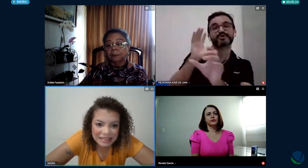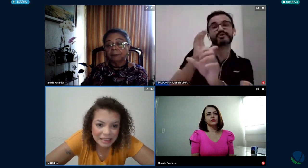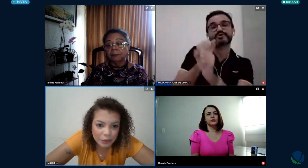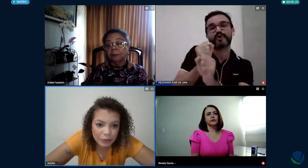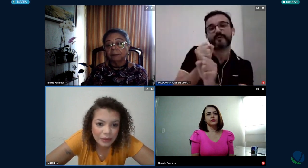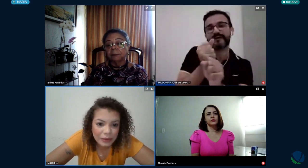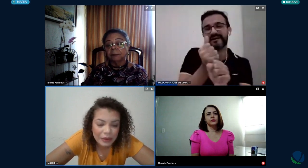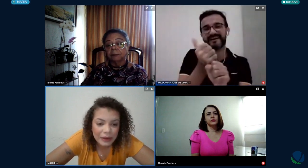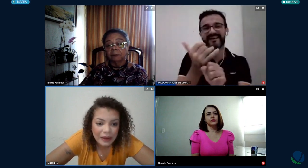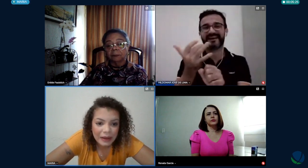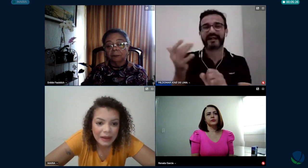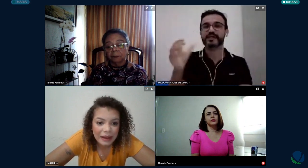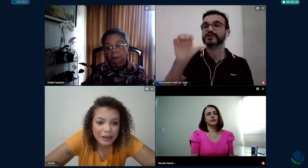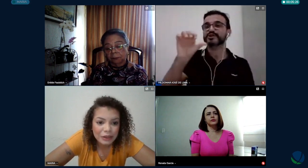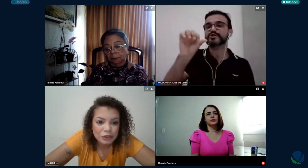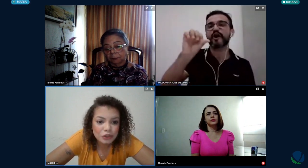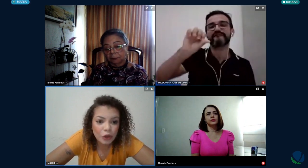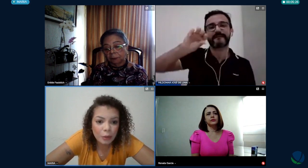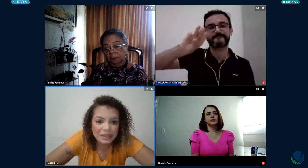no Brasil,